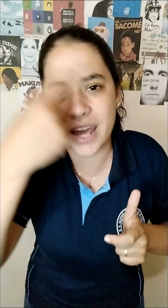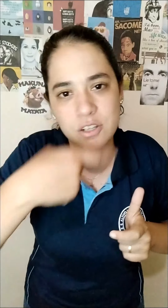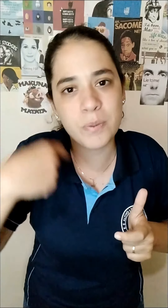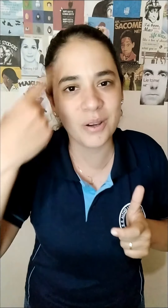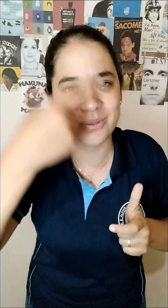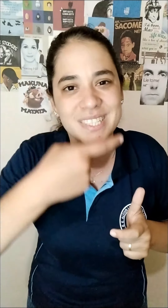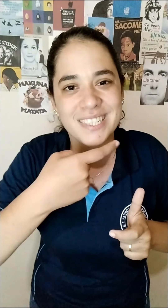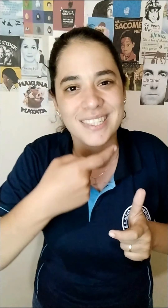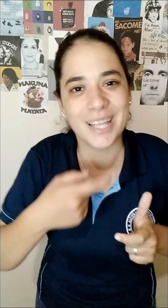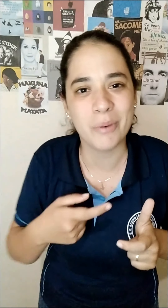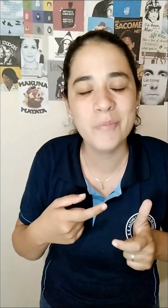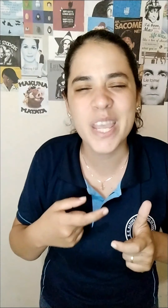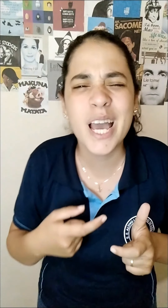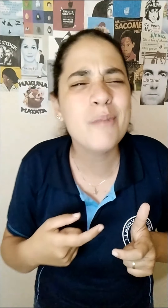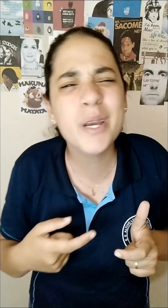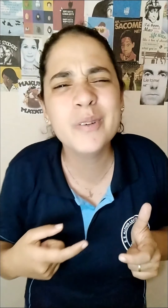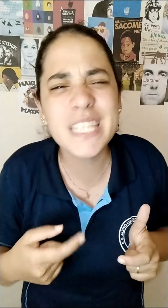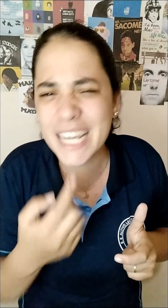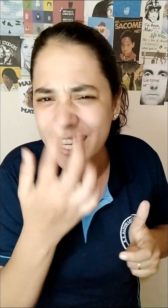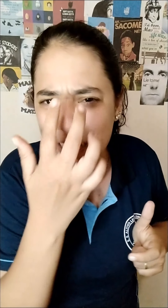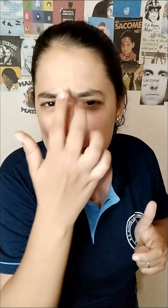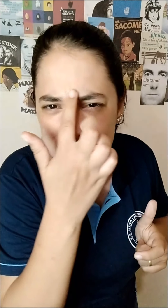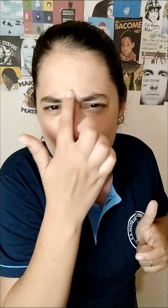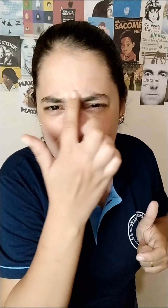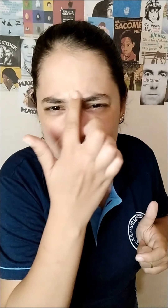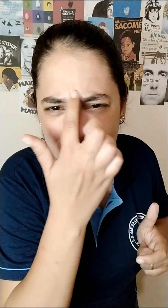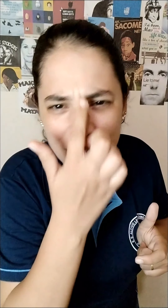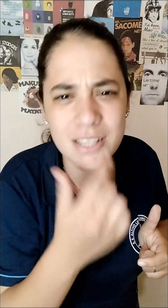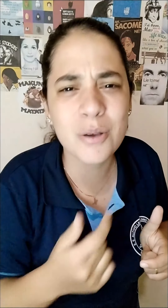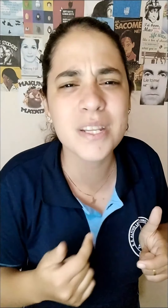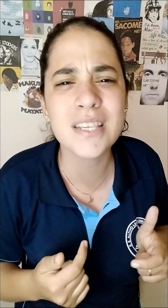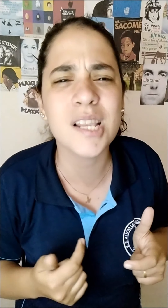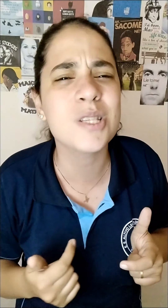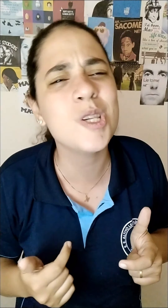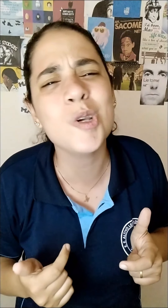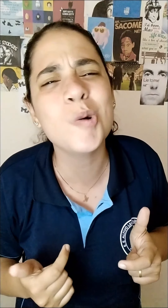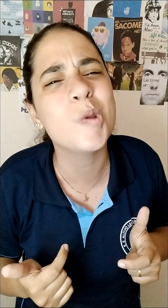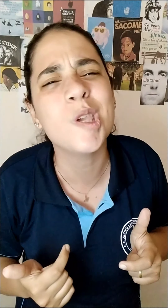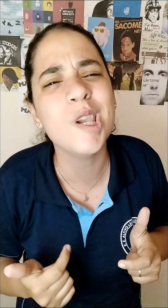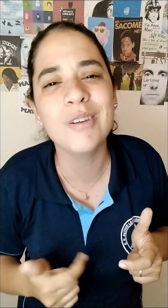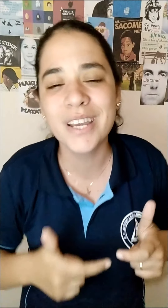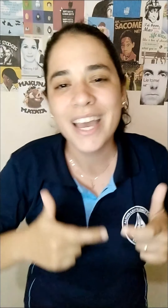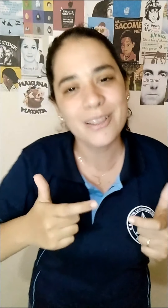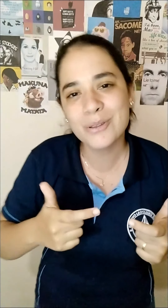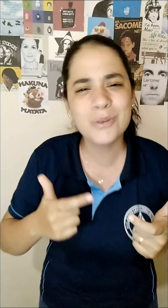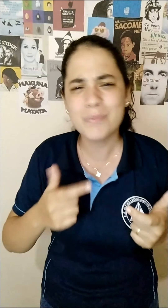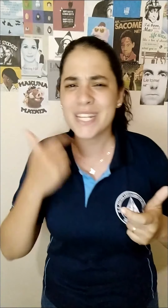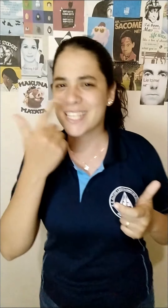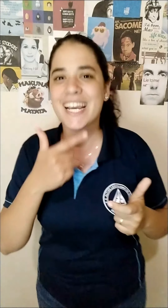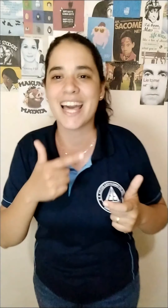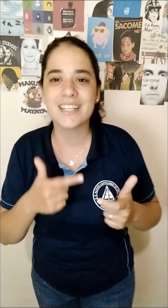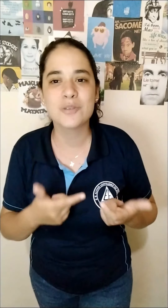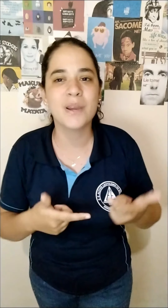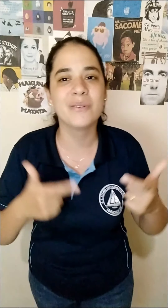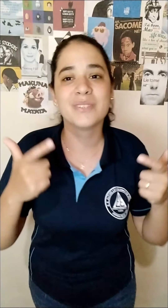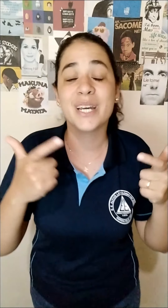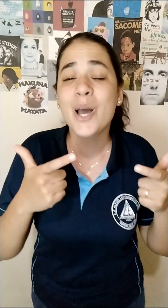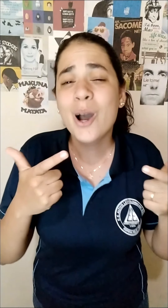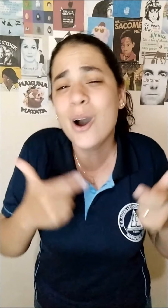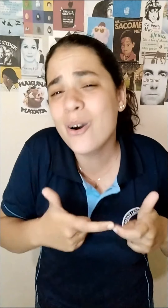de pergunta, tá bom? A pergunta tem características semelhantes. A sobrancelha assim, o biquinho, é tudo muito parecido a careta de pergunta.